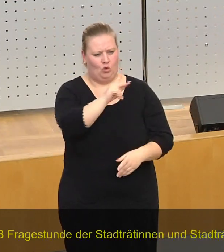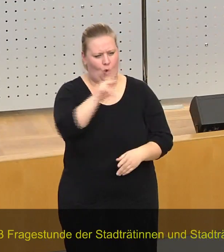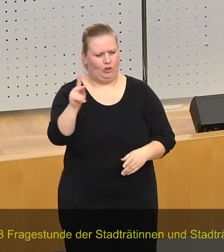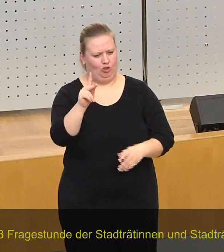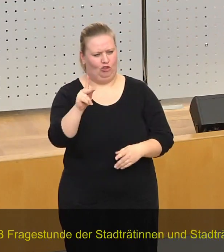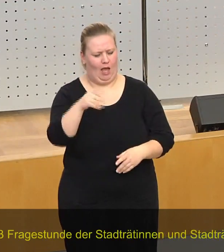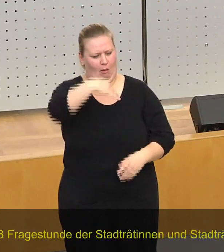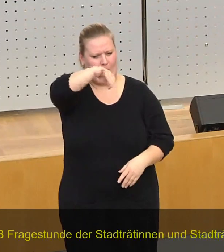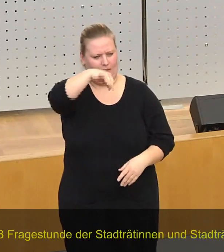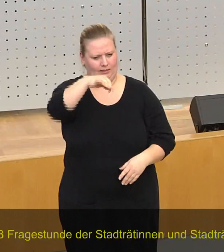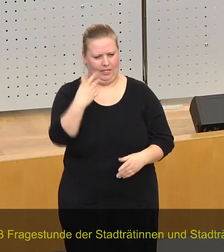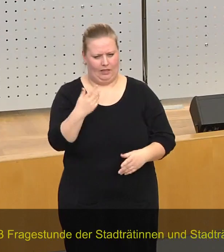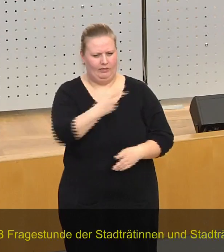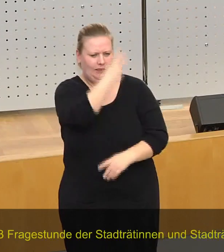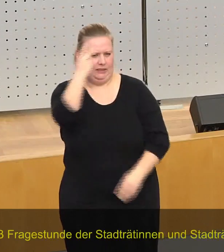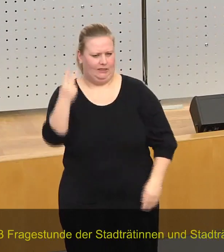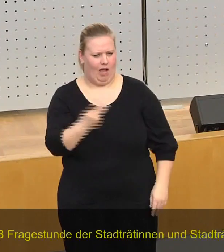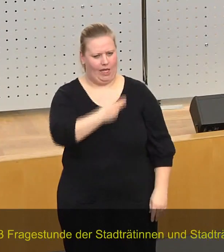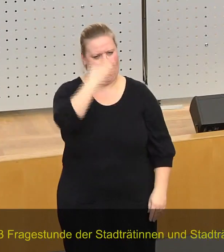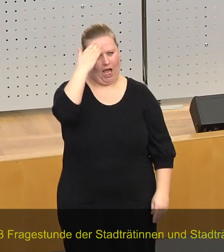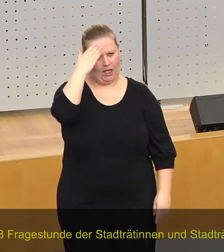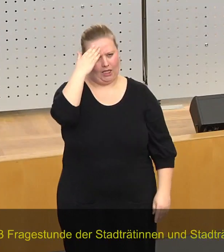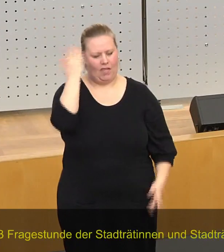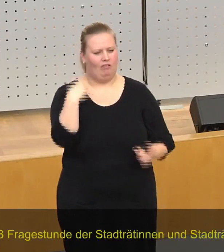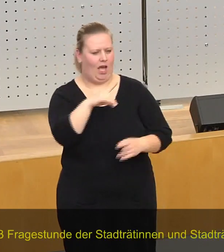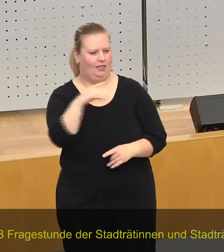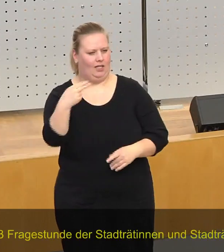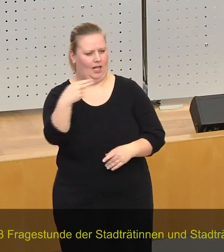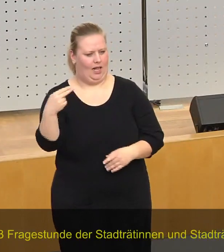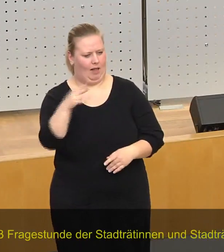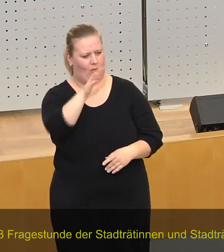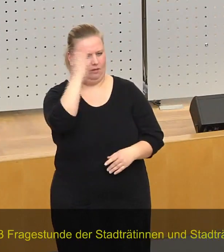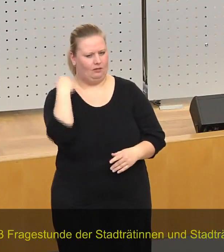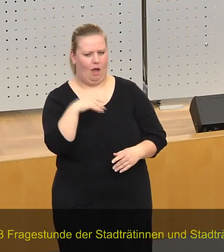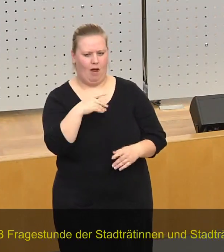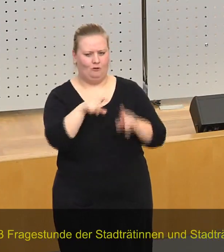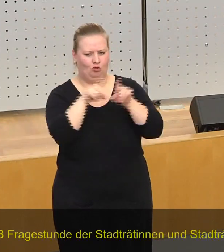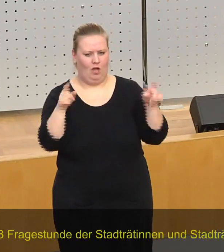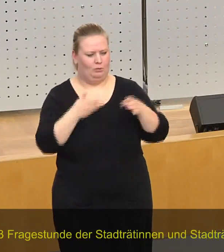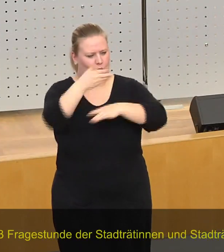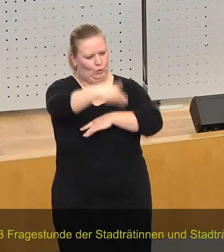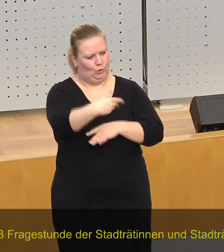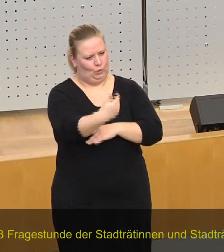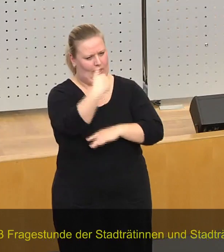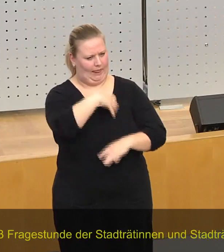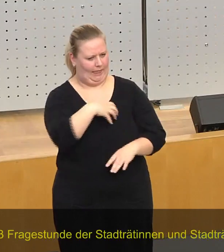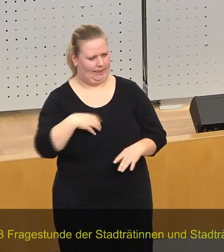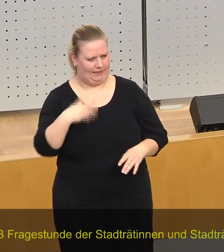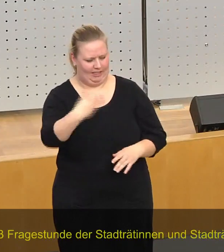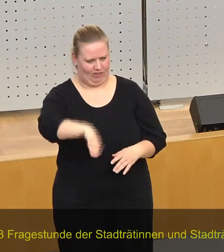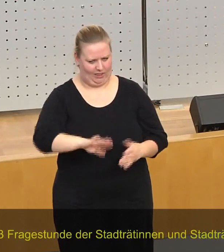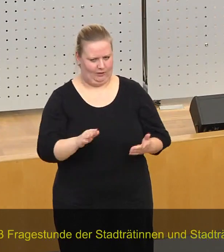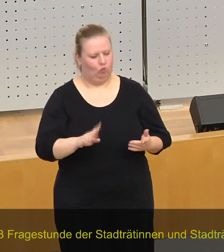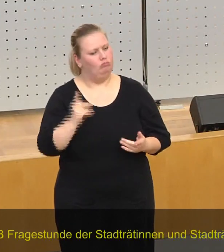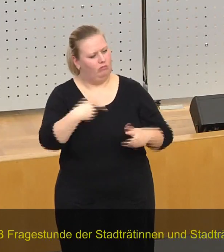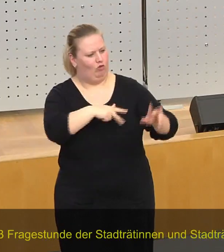Geun-hye, die er zwei Jahre kennt, weil Dirk Hilbert die Präsidentin am Rande eines Staatsbesuches in Dresden getroffen hatte. Dabei hatte